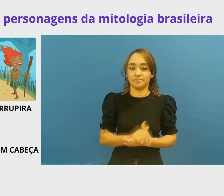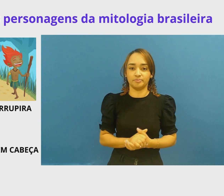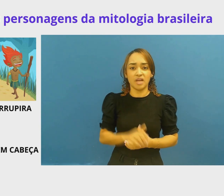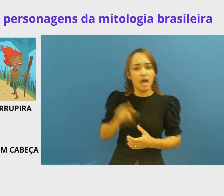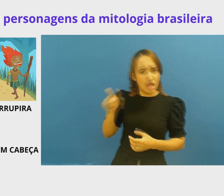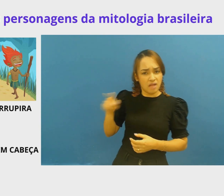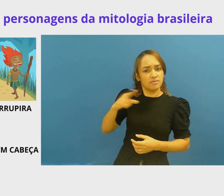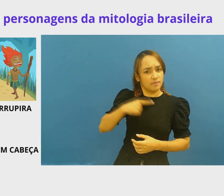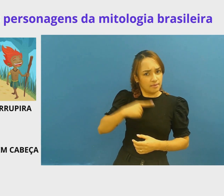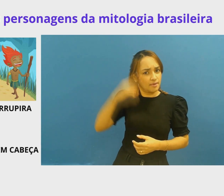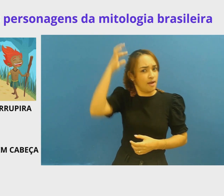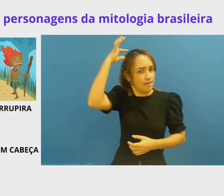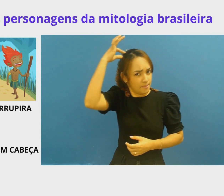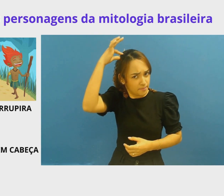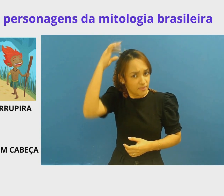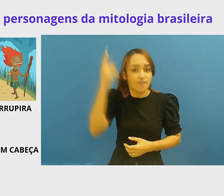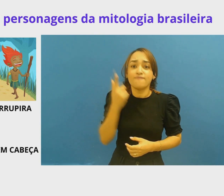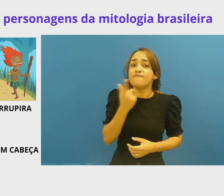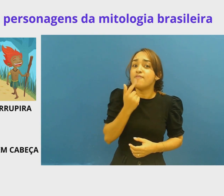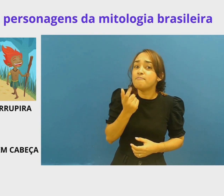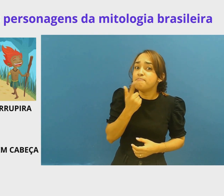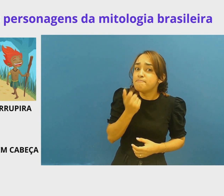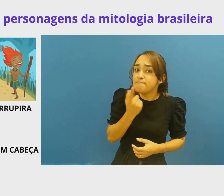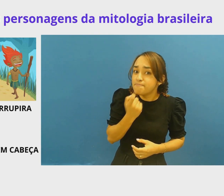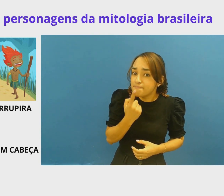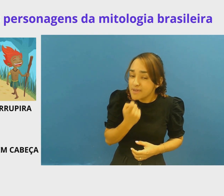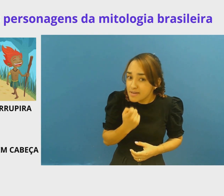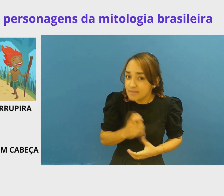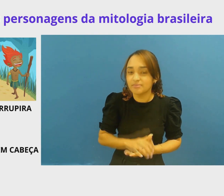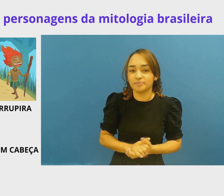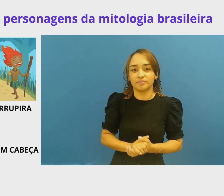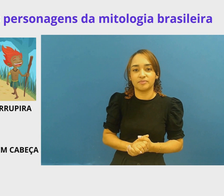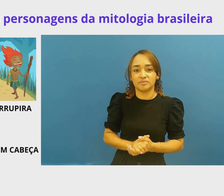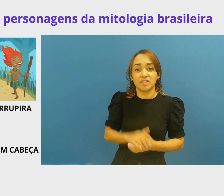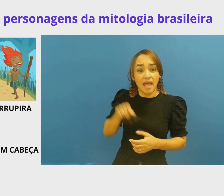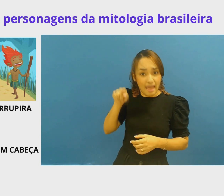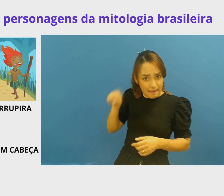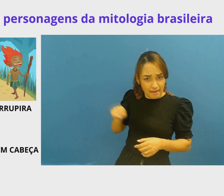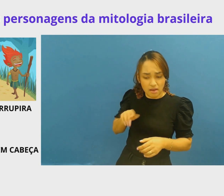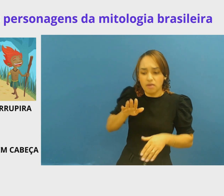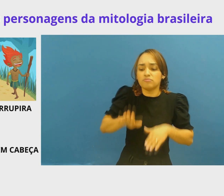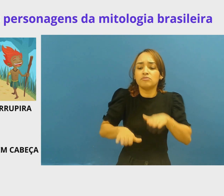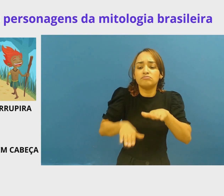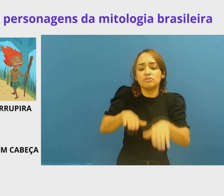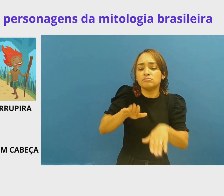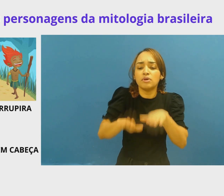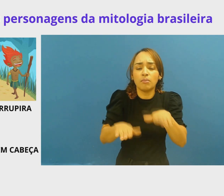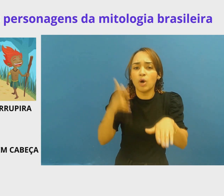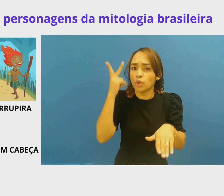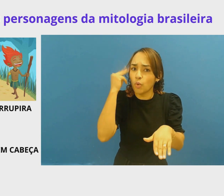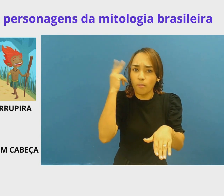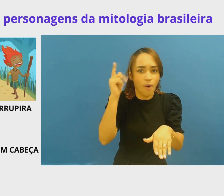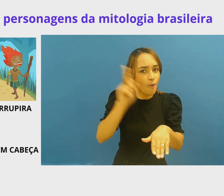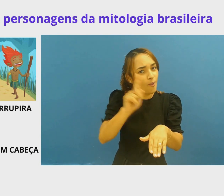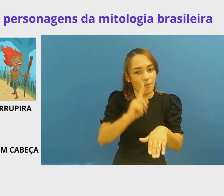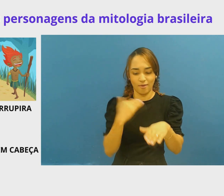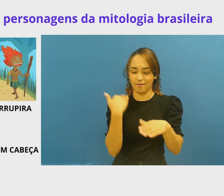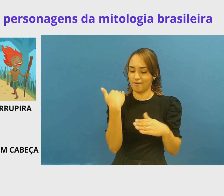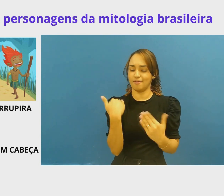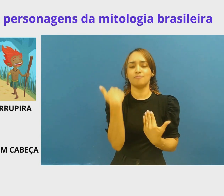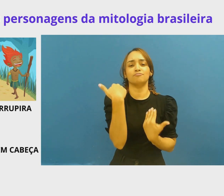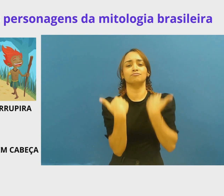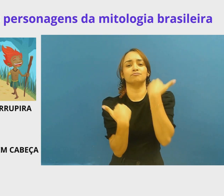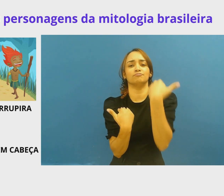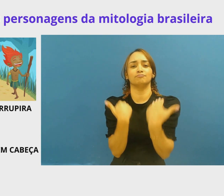só que ele tem cabelos vermelhos e seus pés não são igual